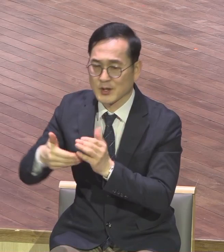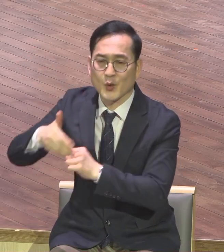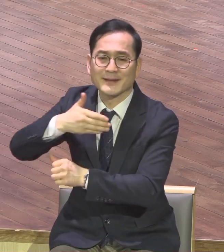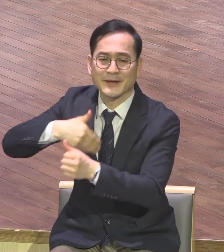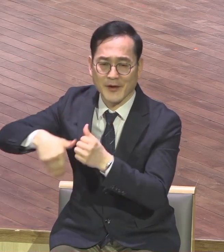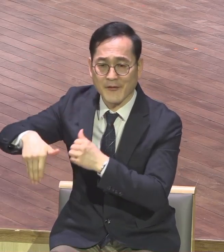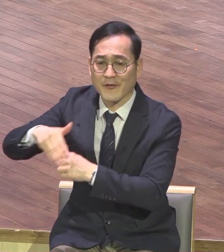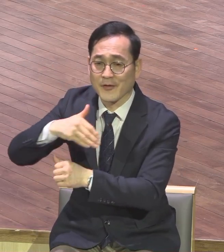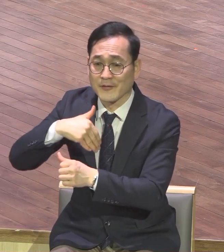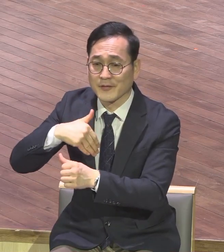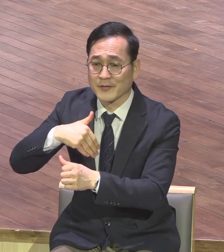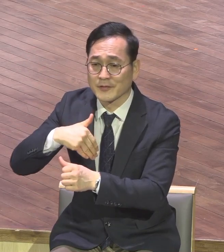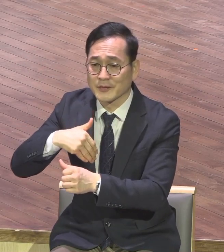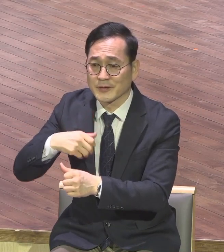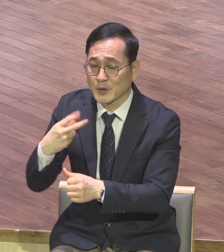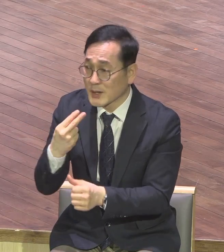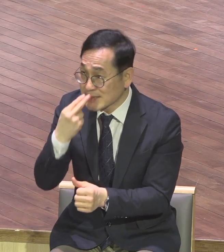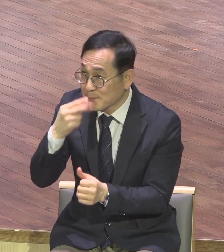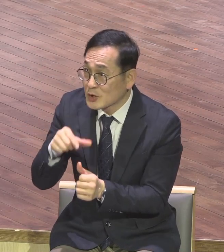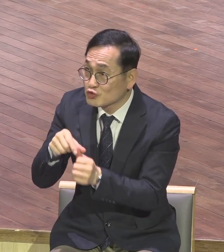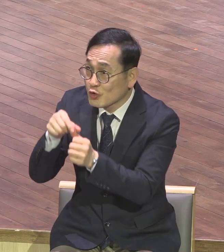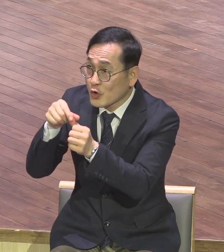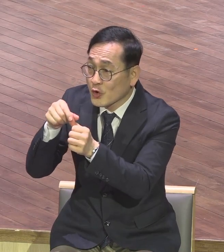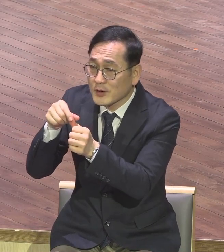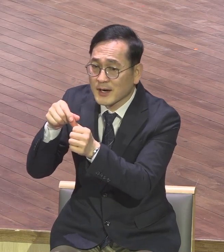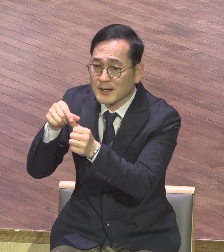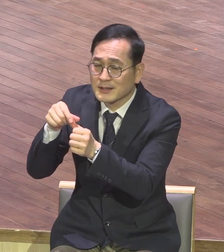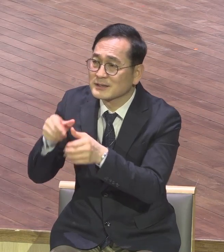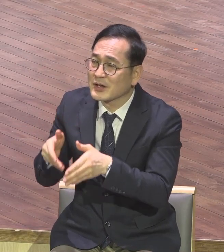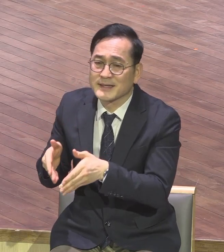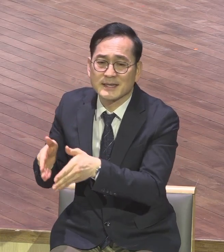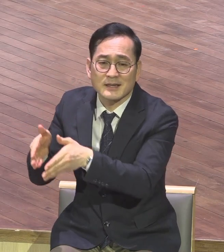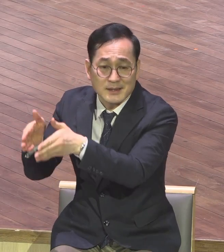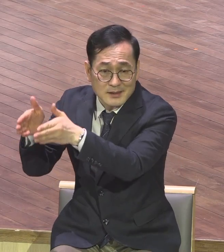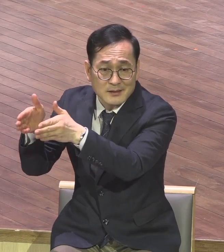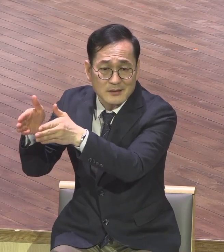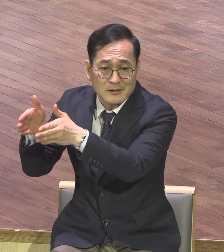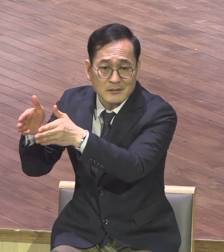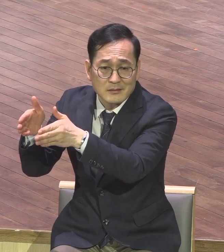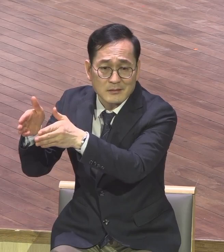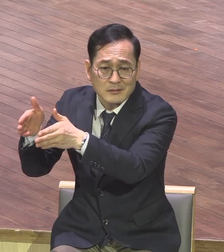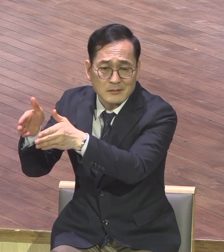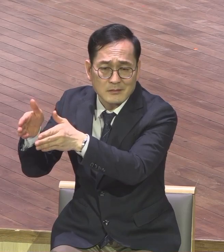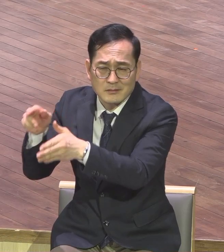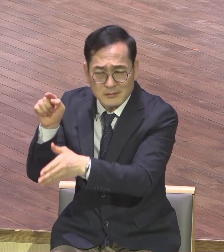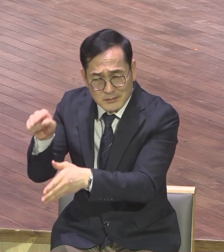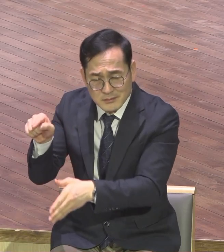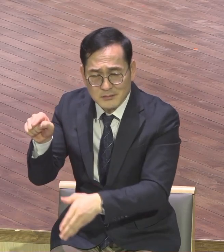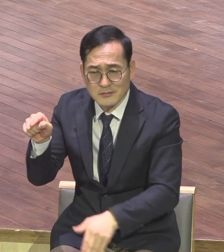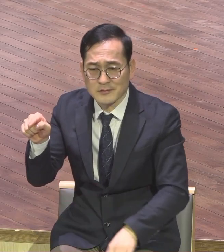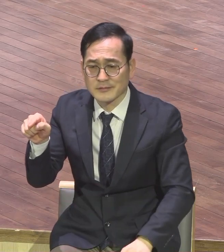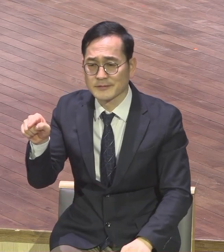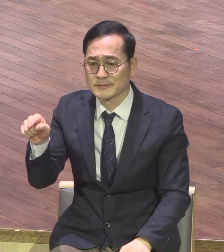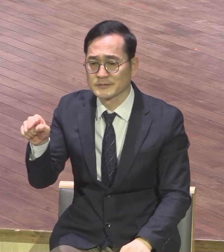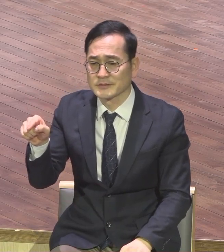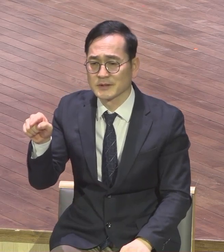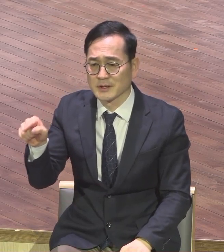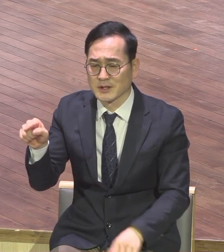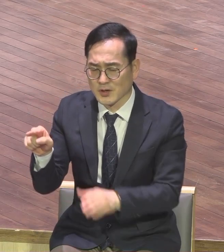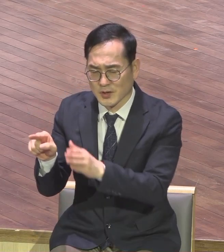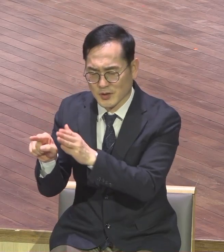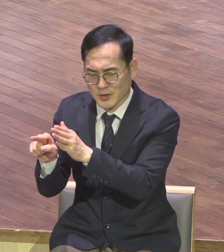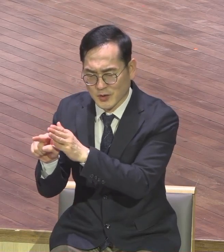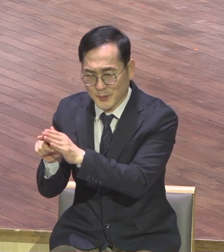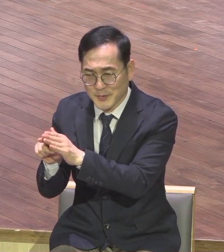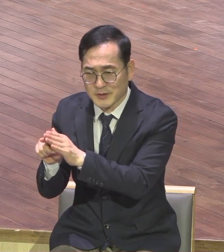때 생명 살리는 자리로 나아가게 되어진다는 말씀입니다. 영계 모든 성도들 콜롬비아 현장을